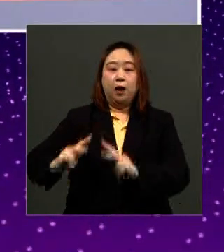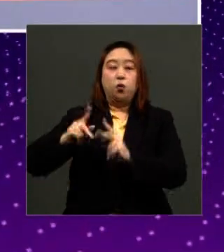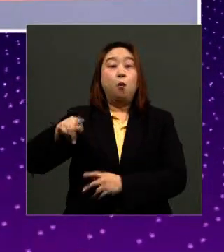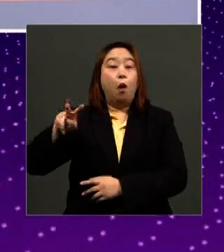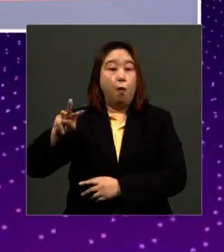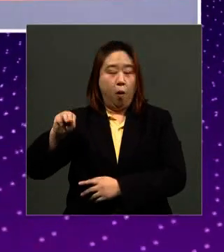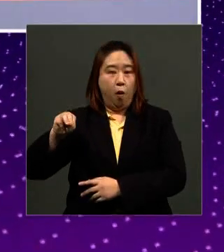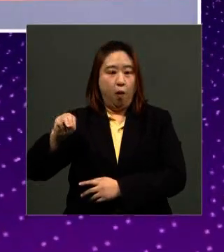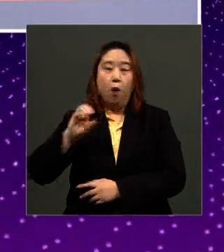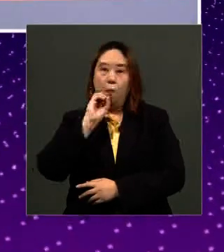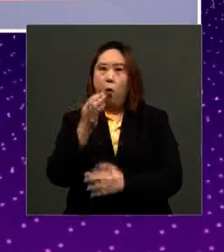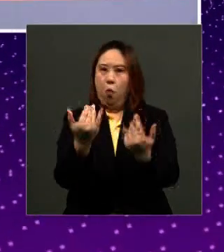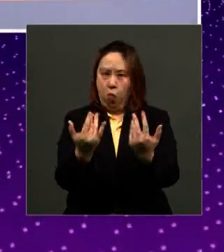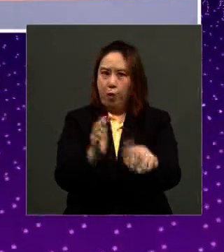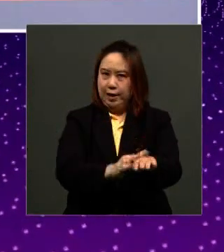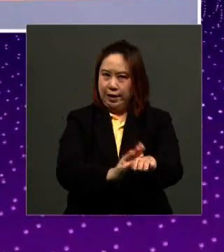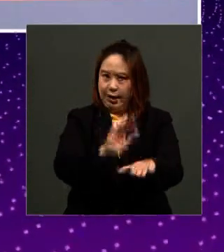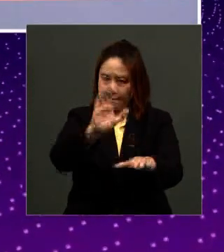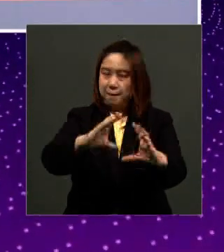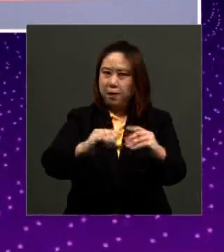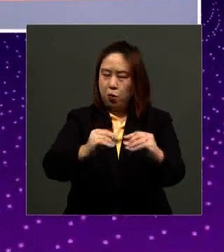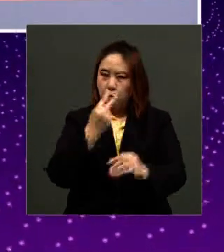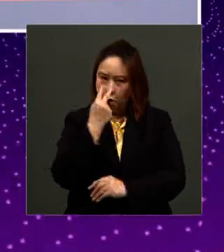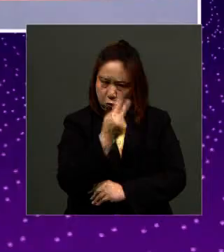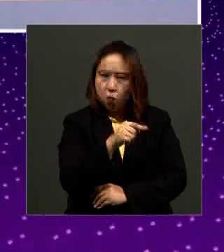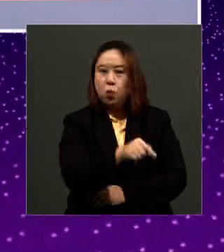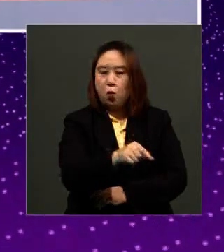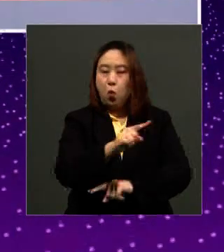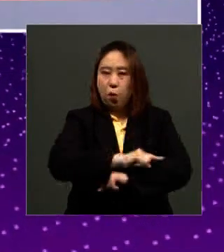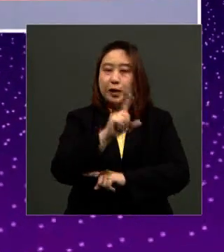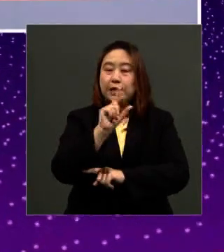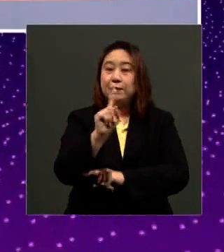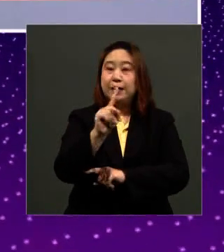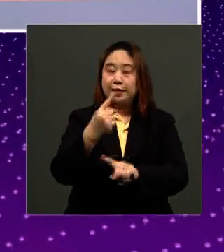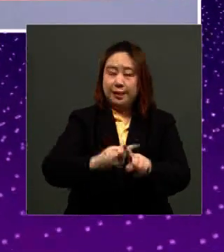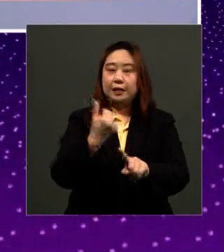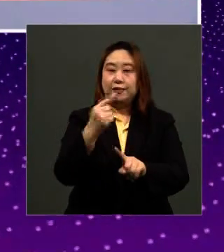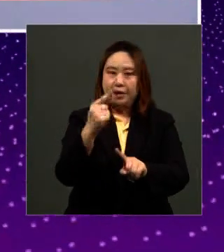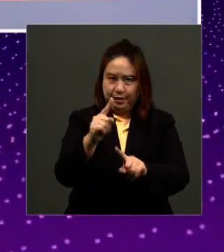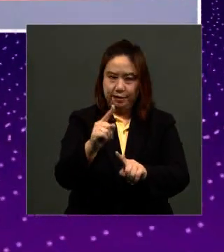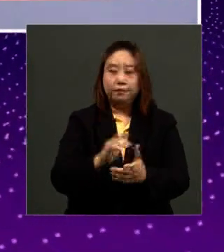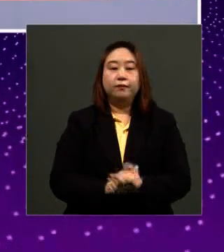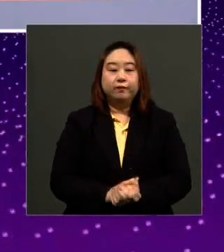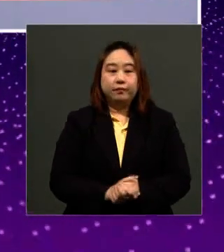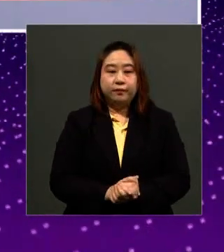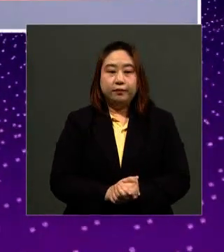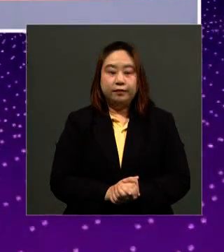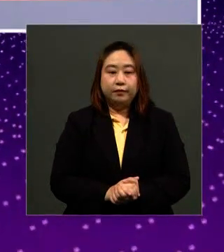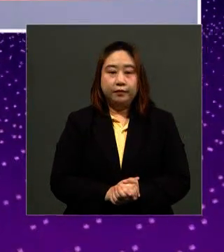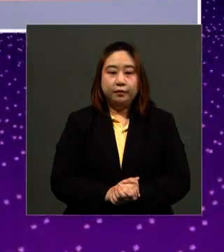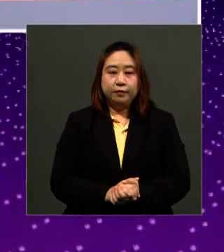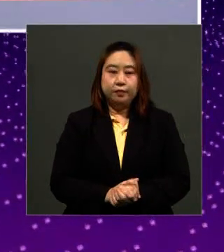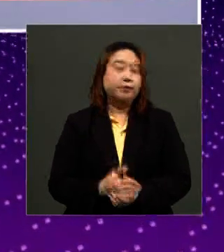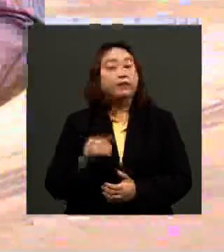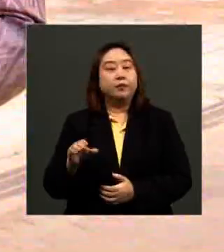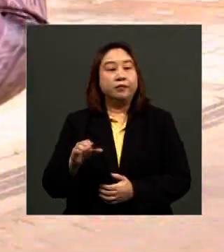ยืนยันครับว่าจะเรียกประชุมความคืบหน้าดูคดีนี้ครับในวันที่ 21พฤศจิกายนอย่างแน่นอนนะครับค่ะนายวราวุฒิ